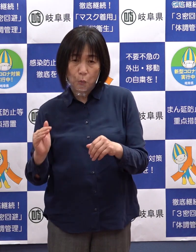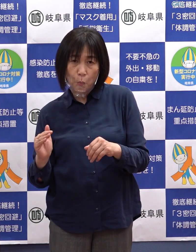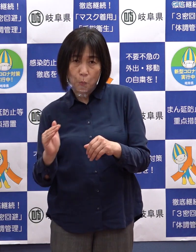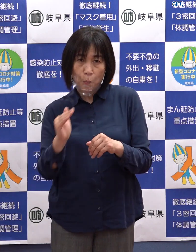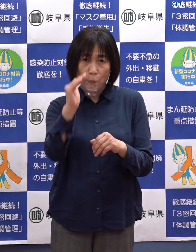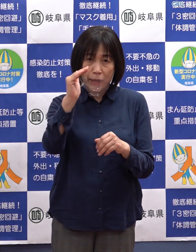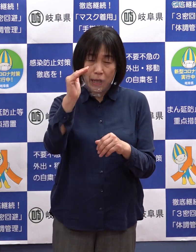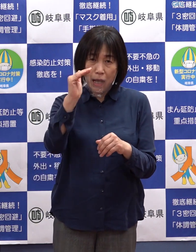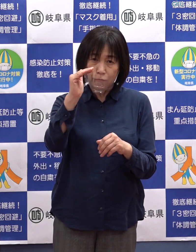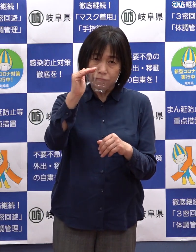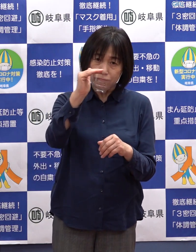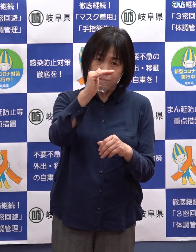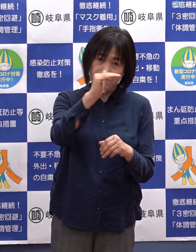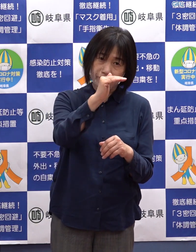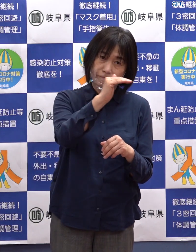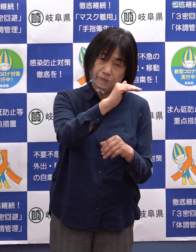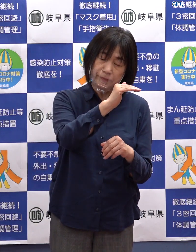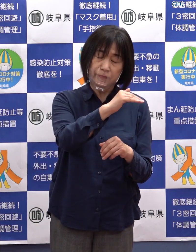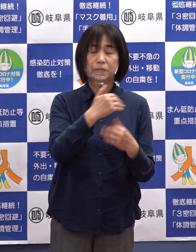少し危ないなという感じは持ってますね。